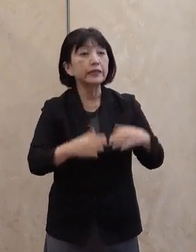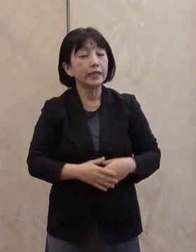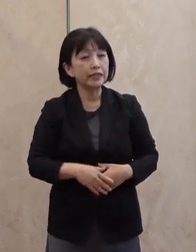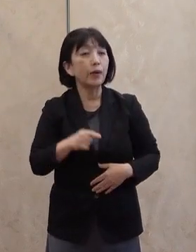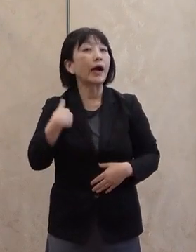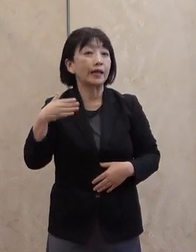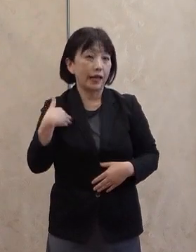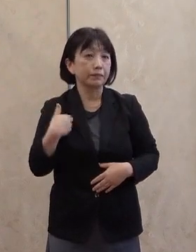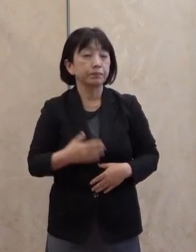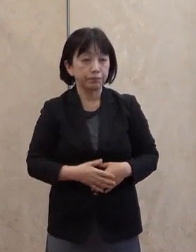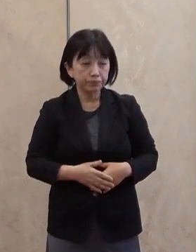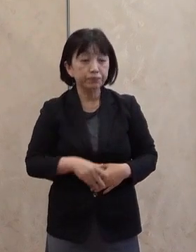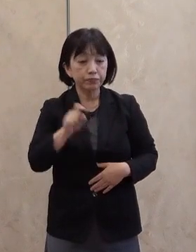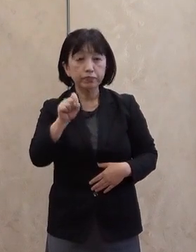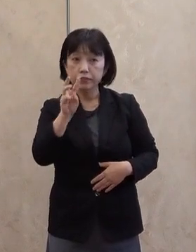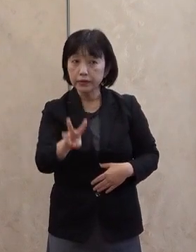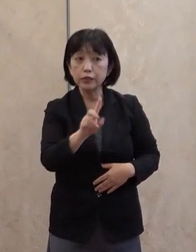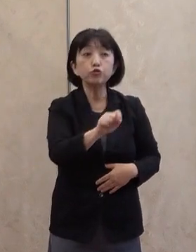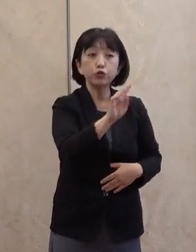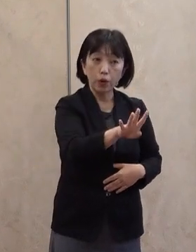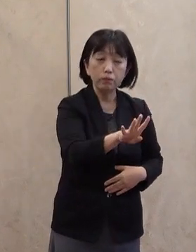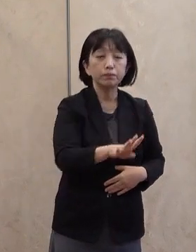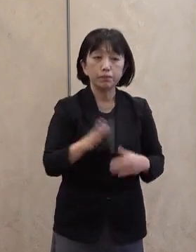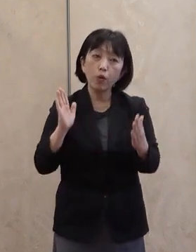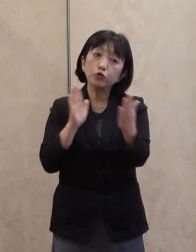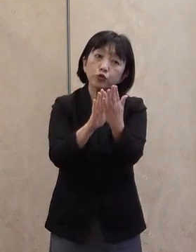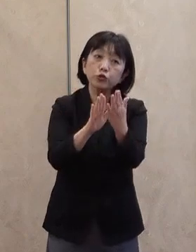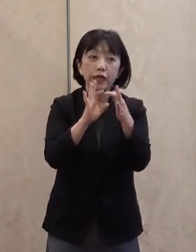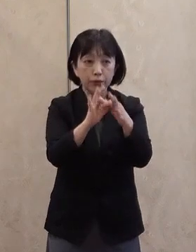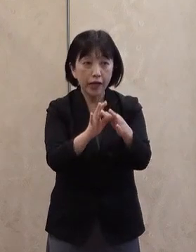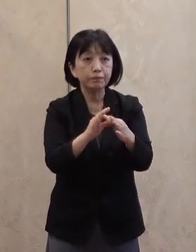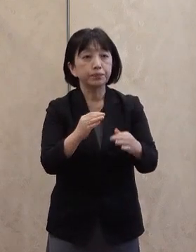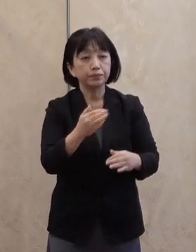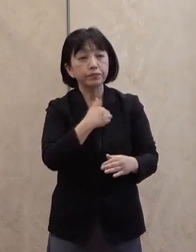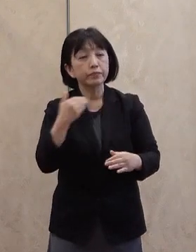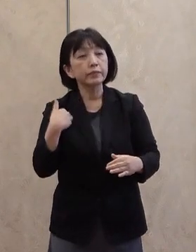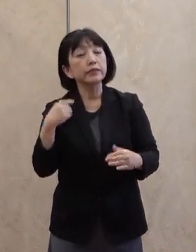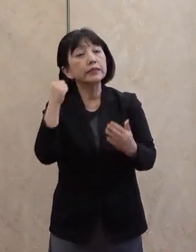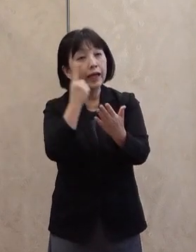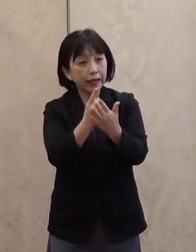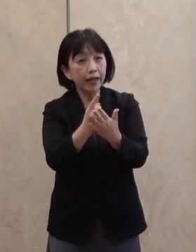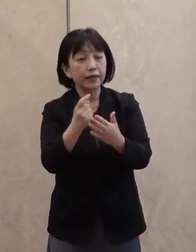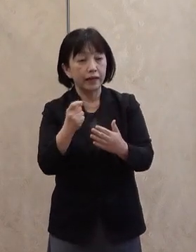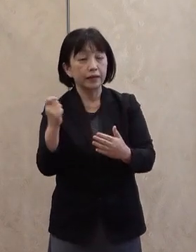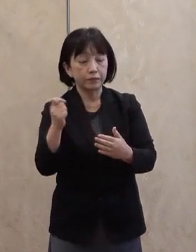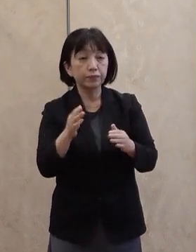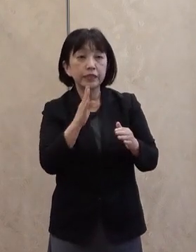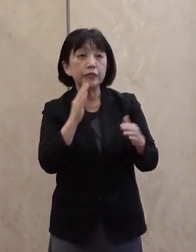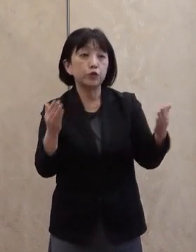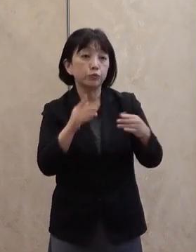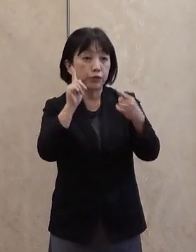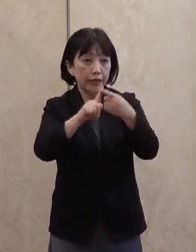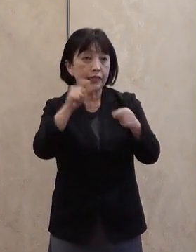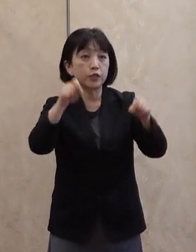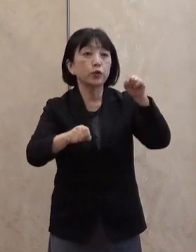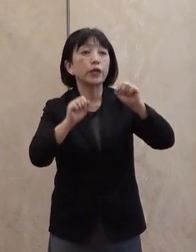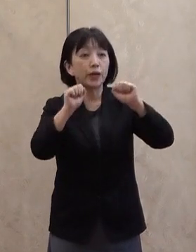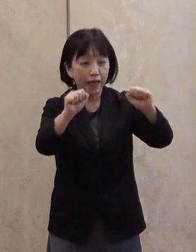分かりませんが、もう13日14日の話ですから、できるだけ実務的な調整というのを踏まえた上